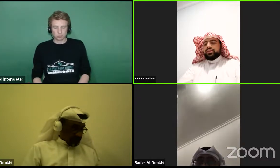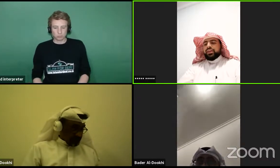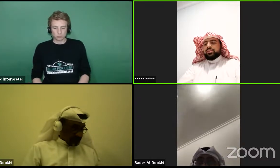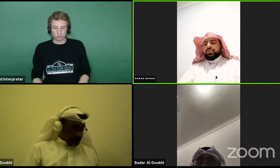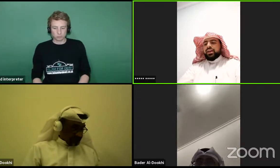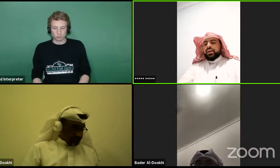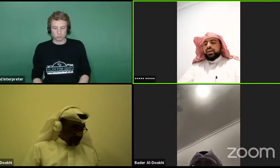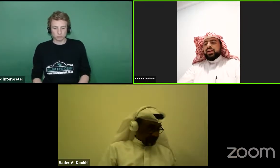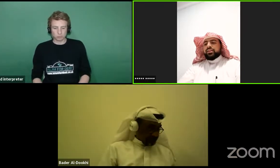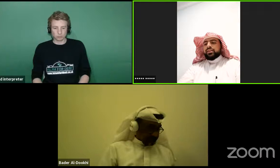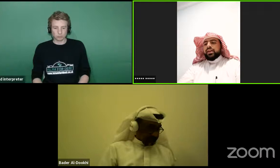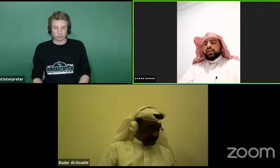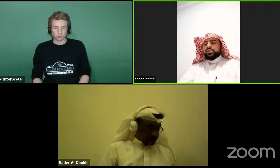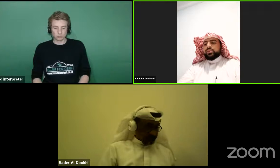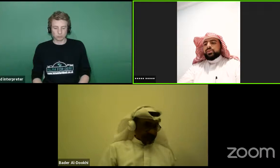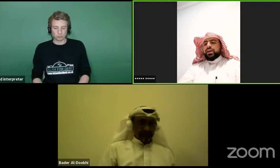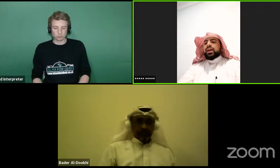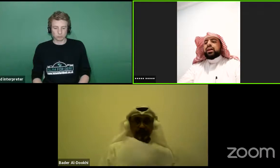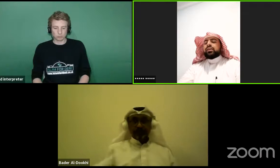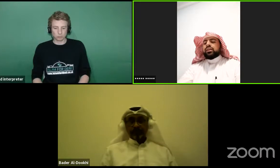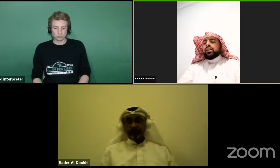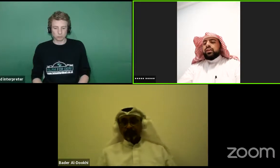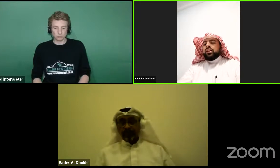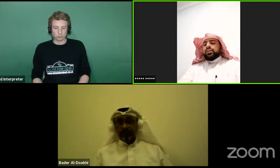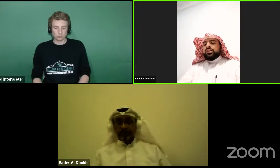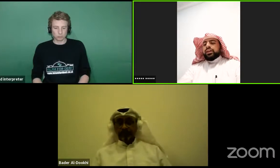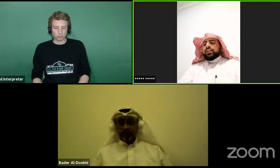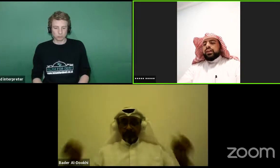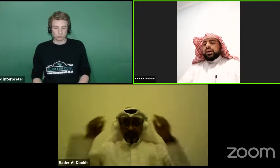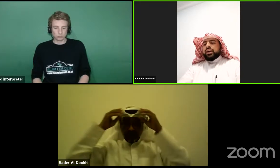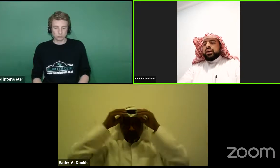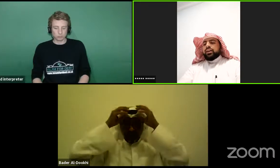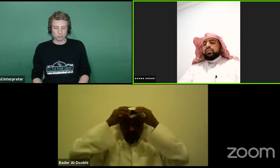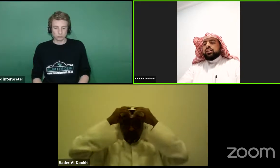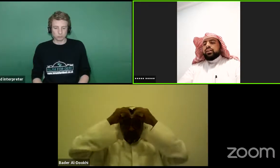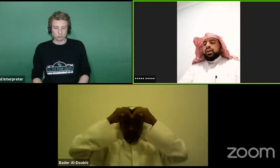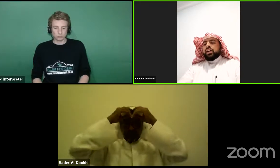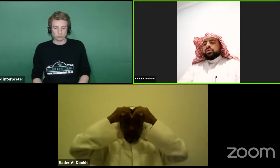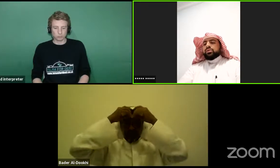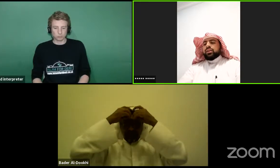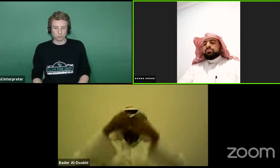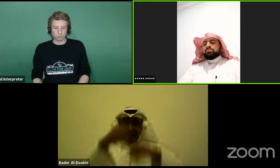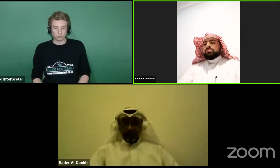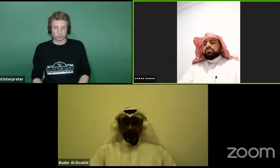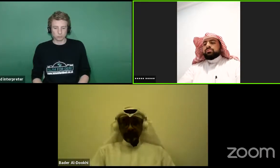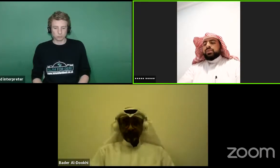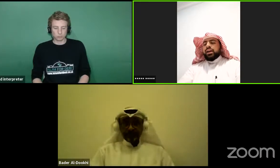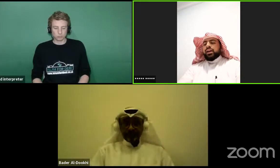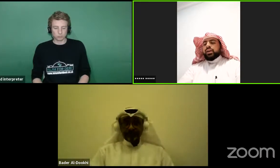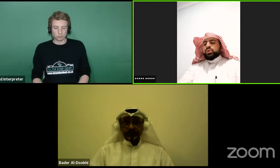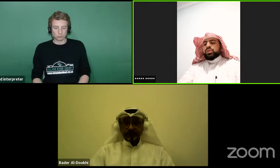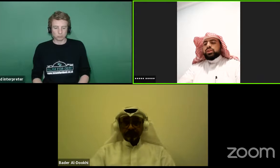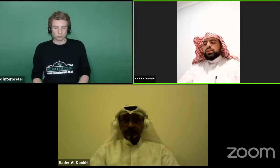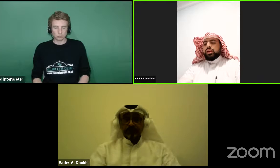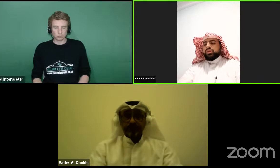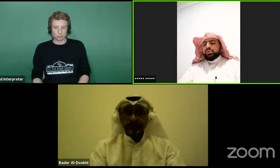شركاء فيما آتاهما فتعالى الله